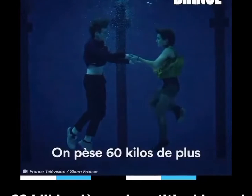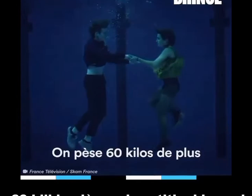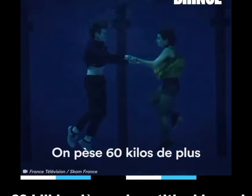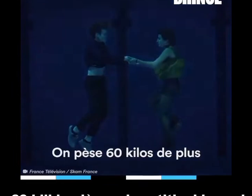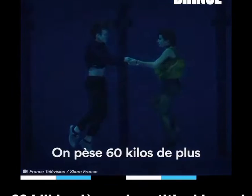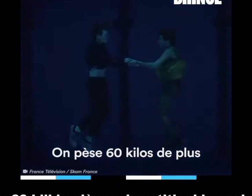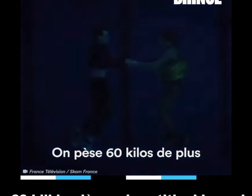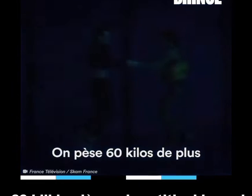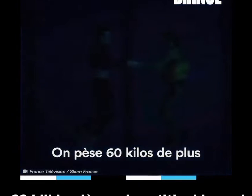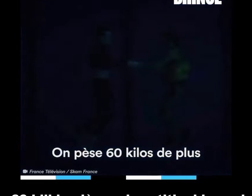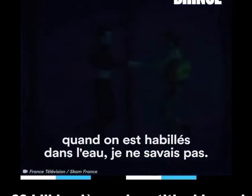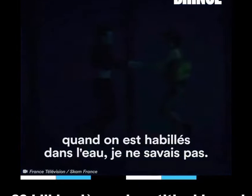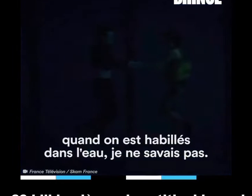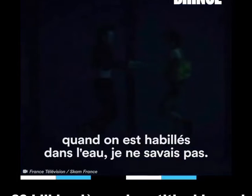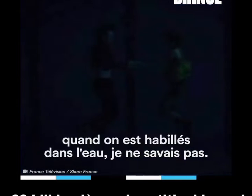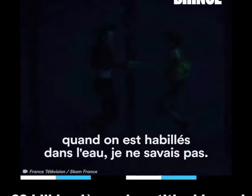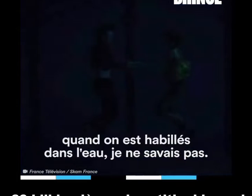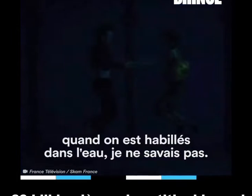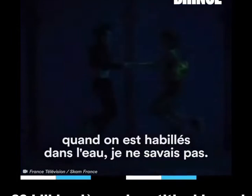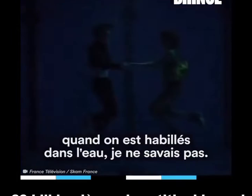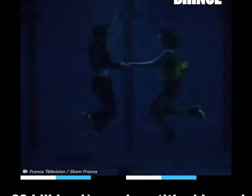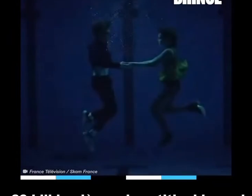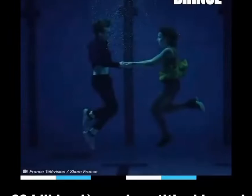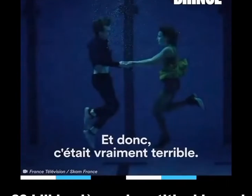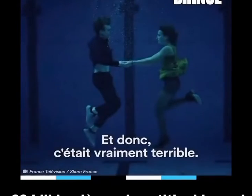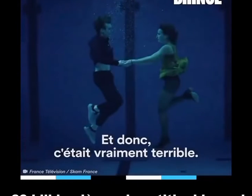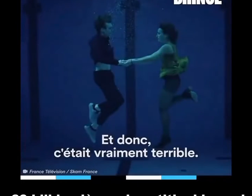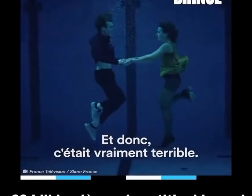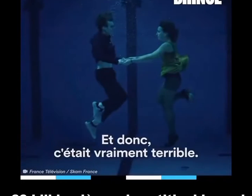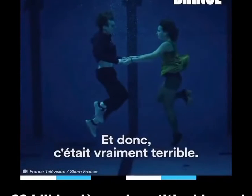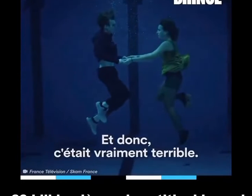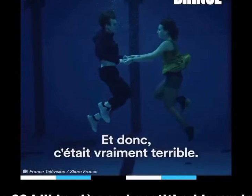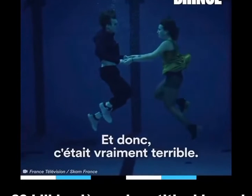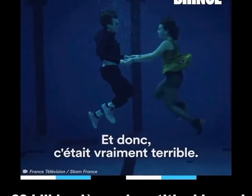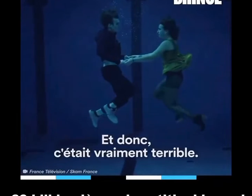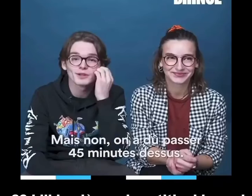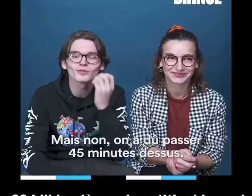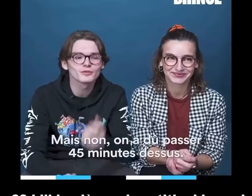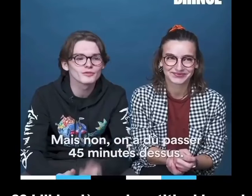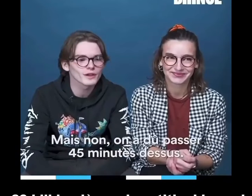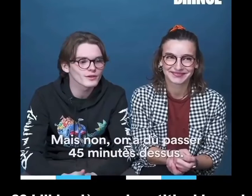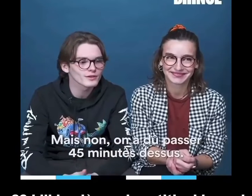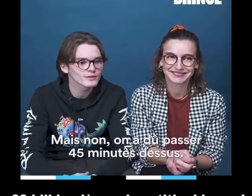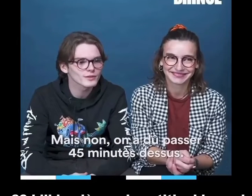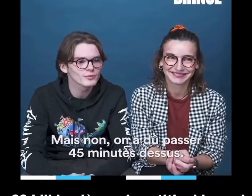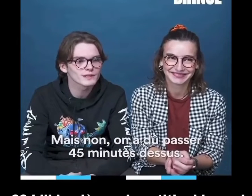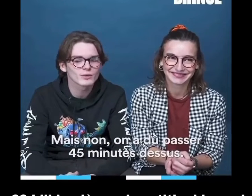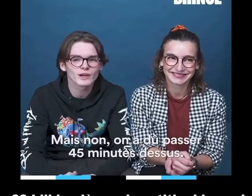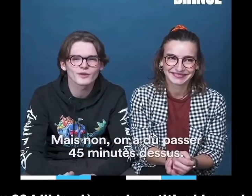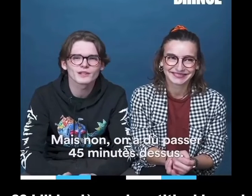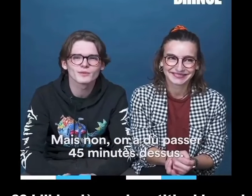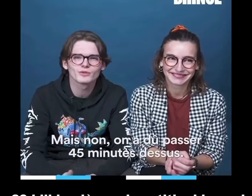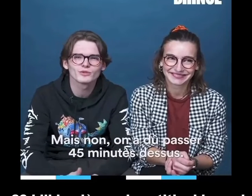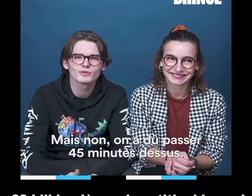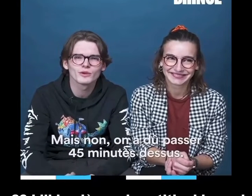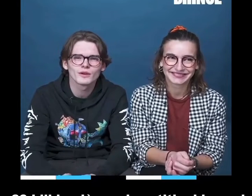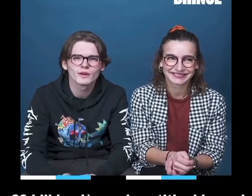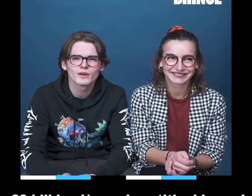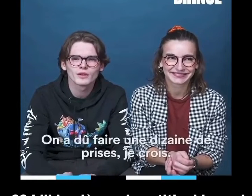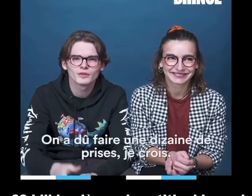pèse 60 kilos de plus quand on est habillé dans l'eau, je savais pas. Et donc, c'était vraiment terrible. Mais non, on a dû passer quoi, 45 minutes dessus? On a dû faire, je sais